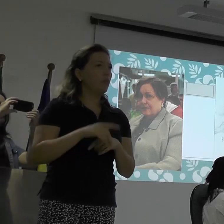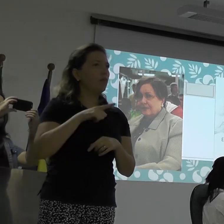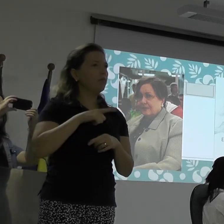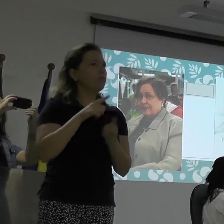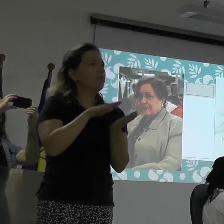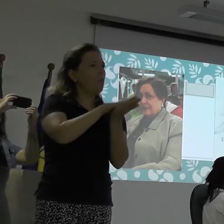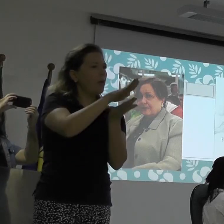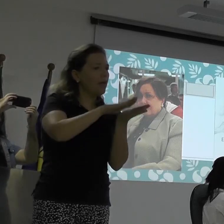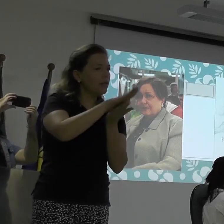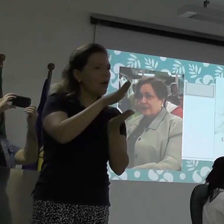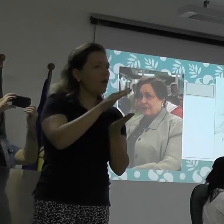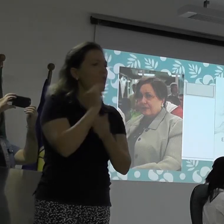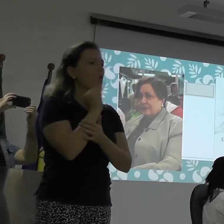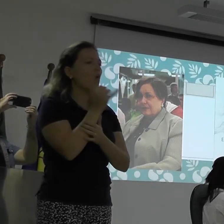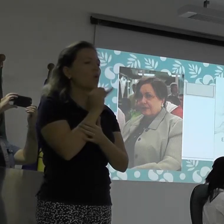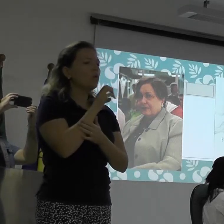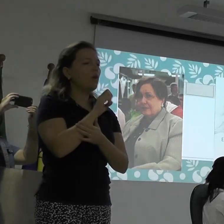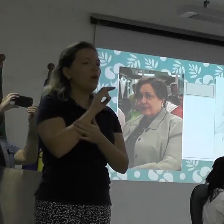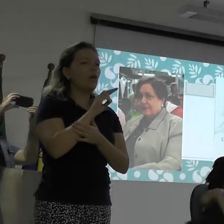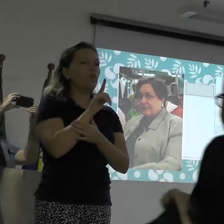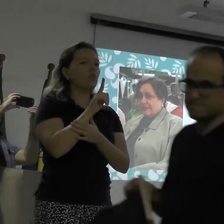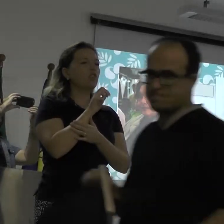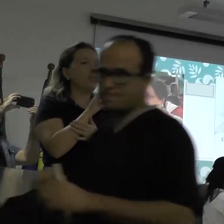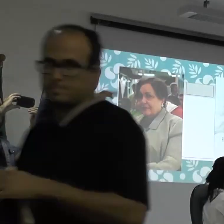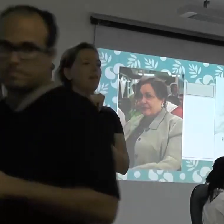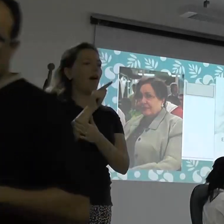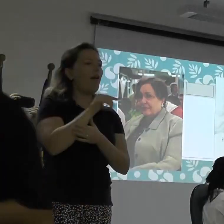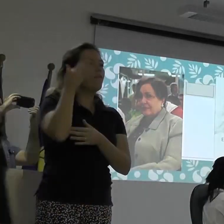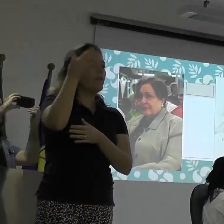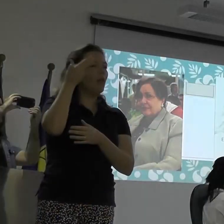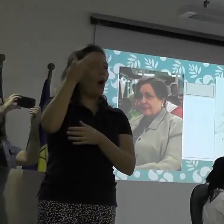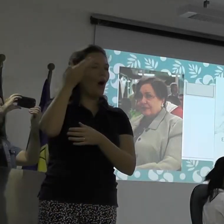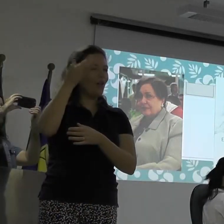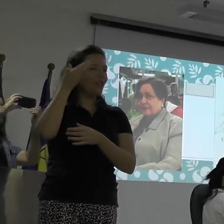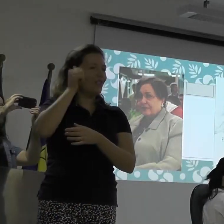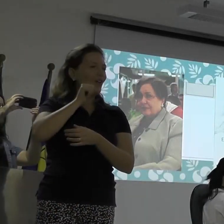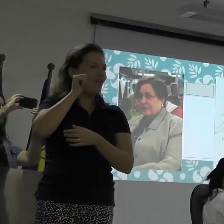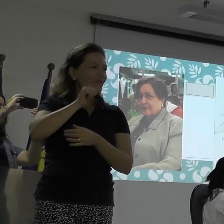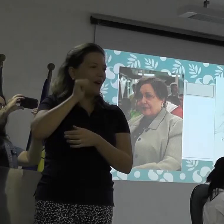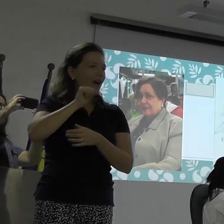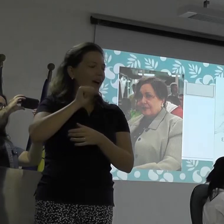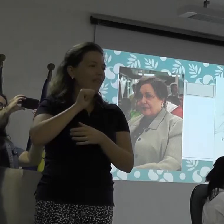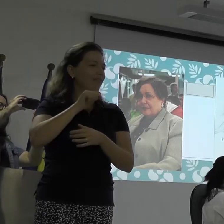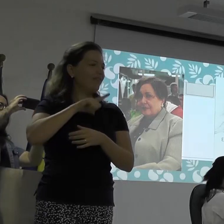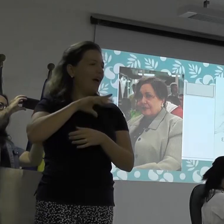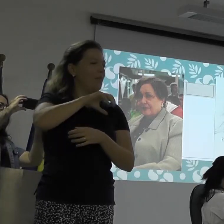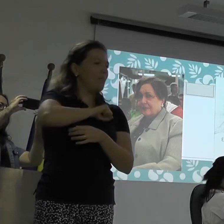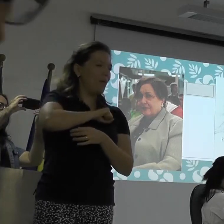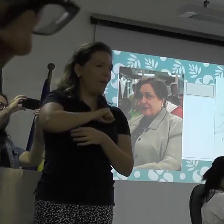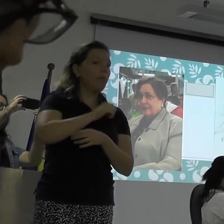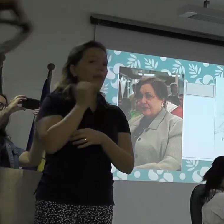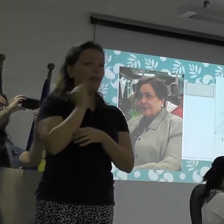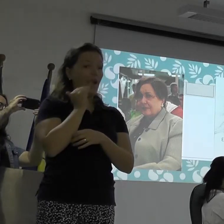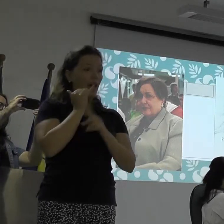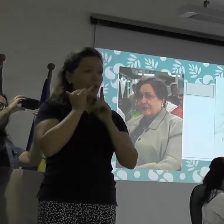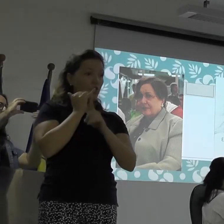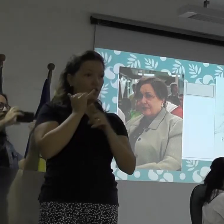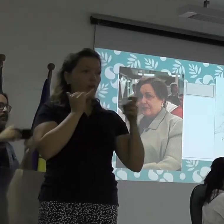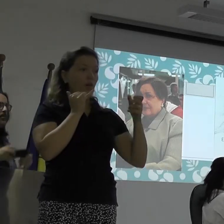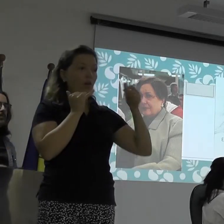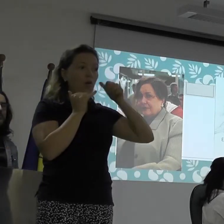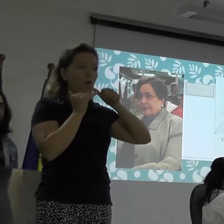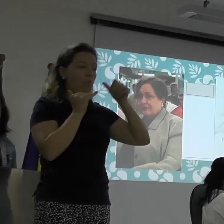conto Eugênia, ou A Filósofa por Amor, em Porto Alegre. A narrativa, de acordo com Hilda